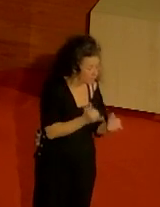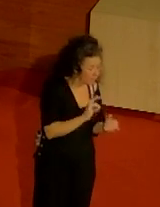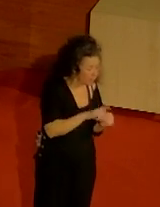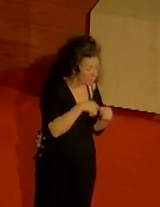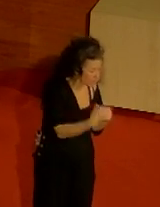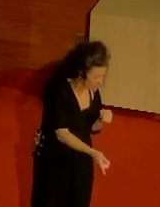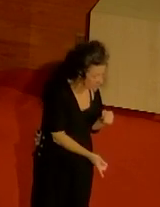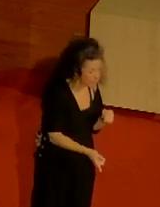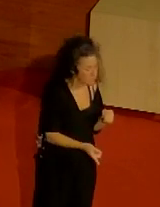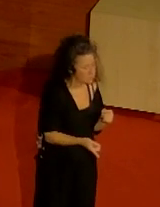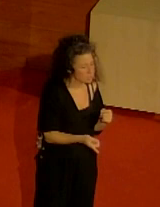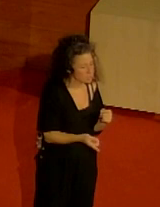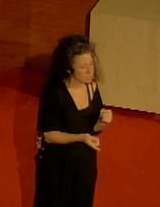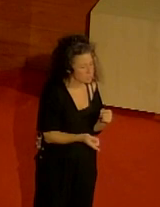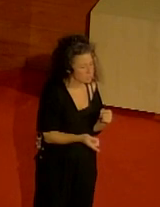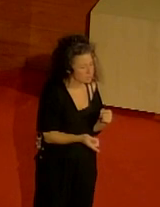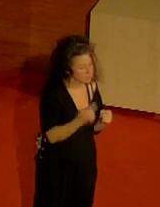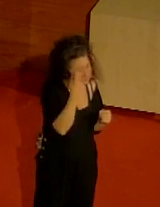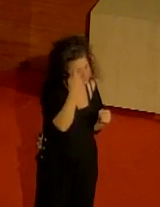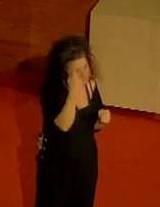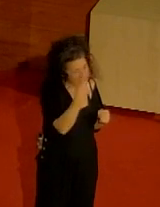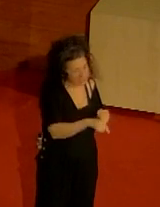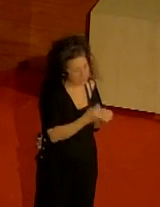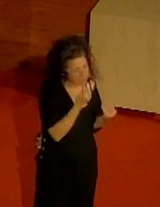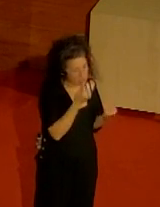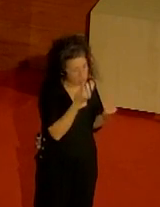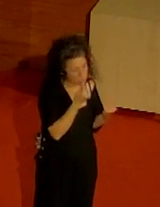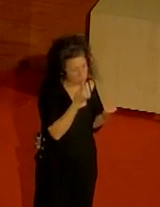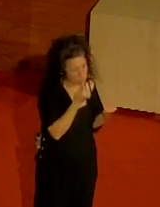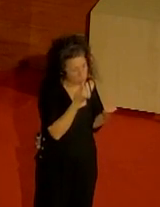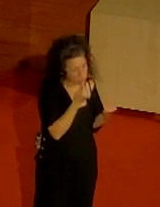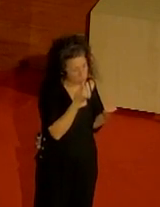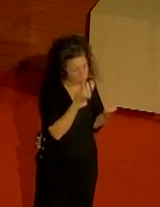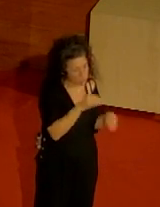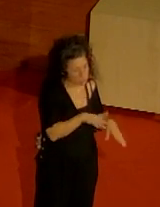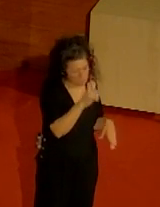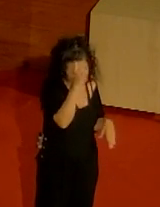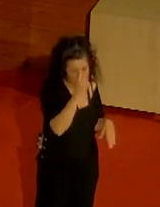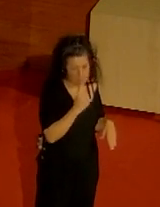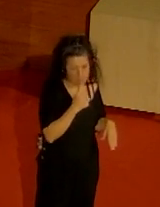Porque sabemos la historia de... Bueno, la historia no. Vemos la imagen de cuando llega...